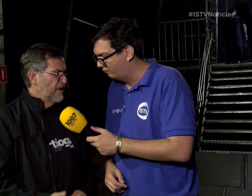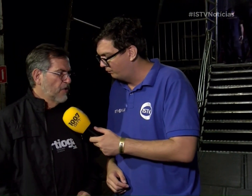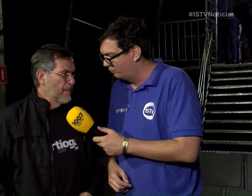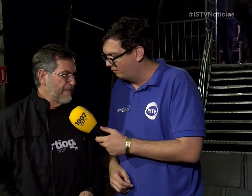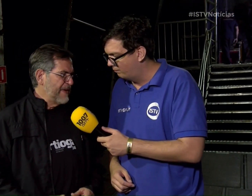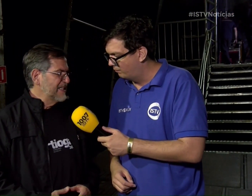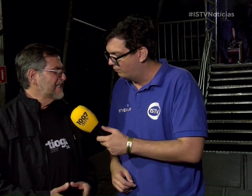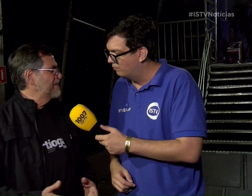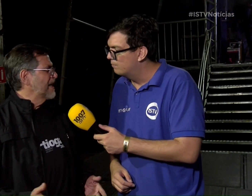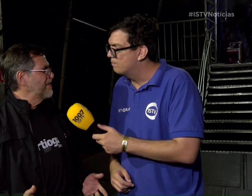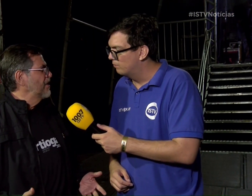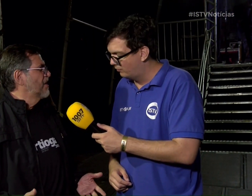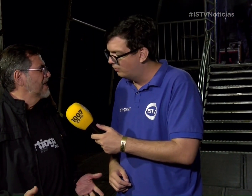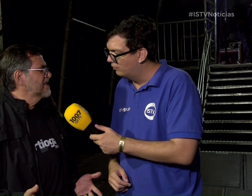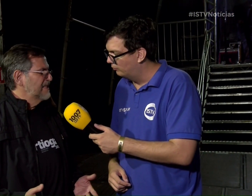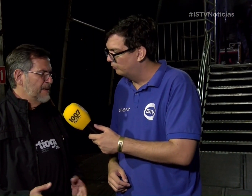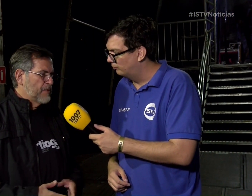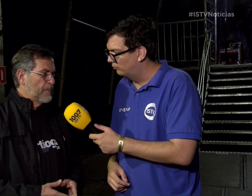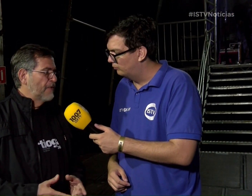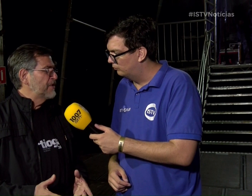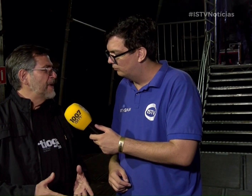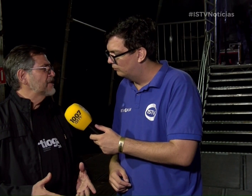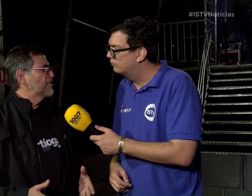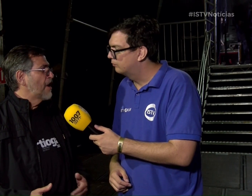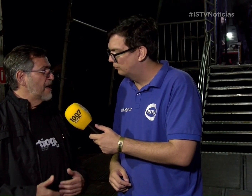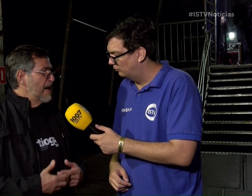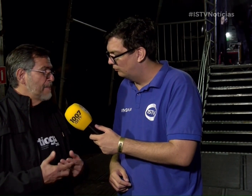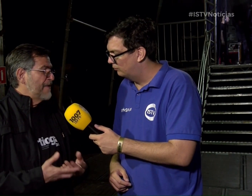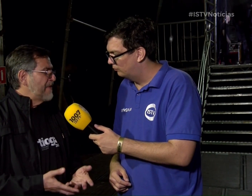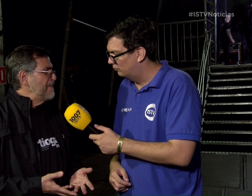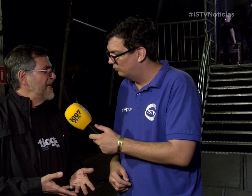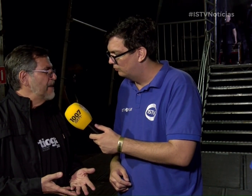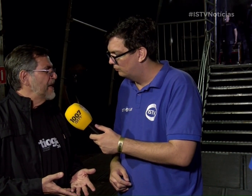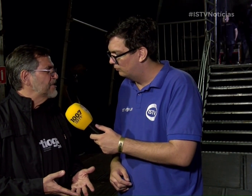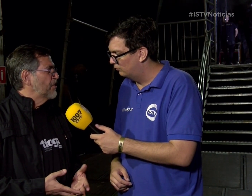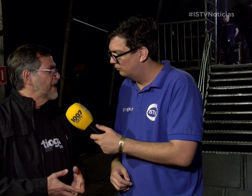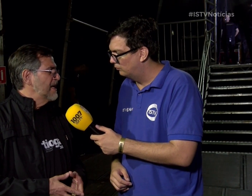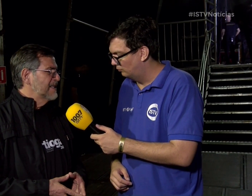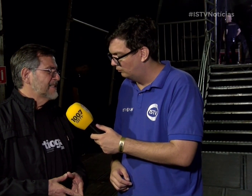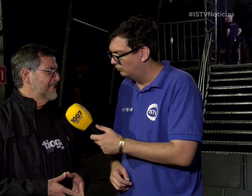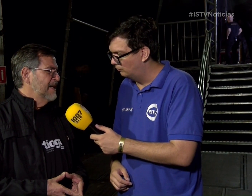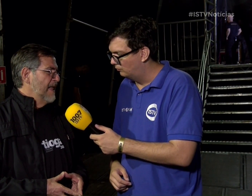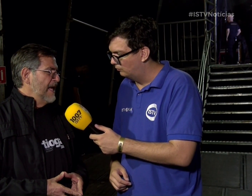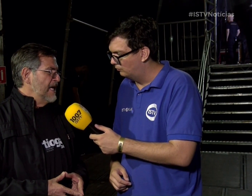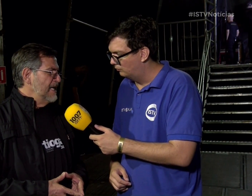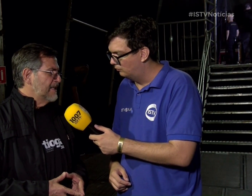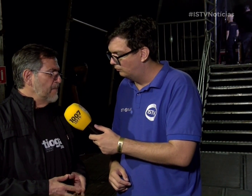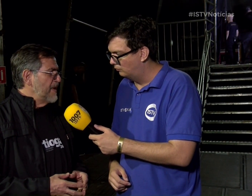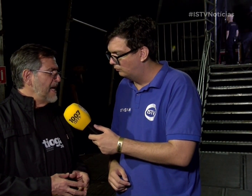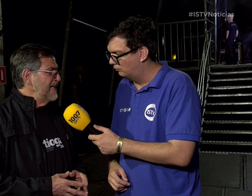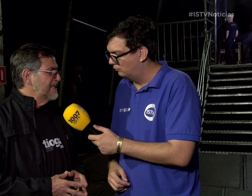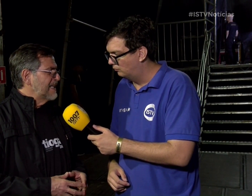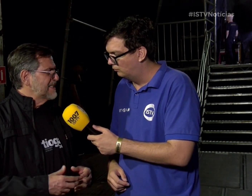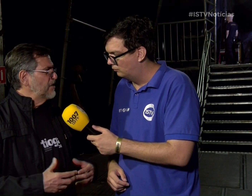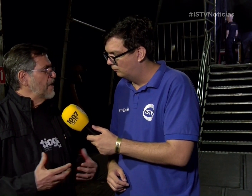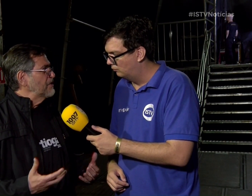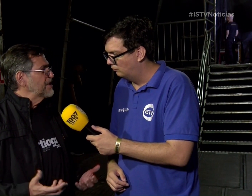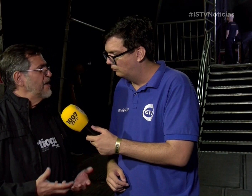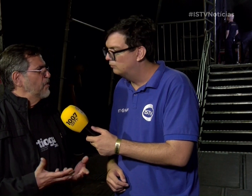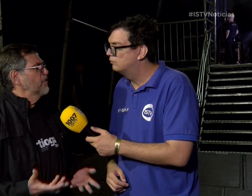falou, uma festa maravilhosa, né, para o povo de Bertioga, para a família bertioguense. E também trazendo uma quantidade muito